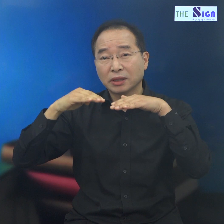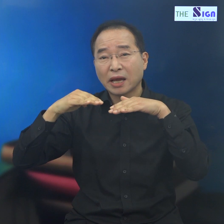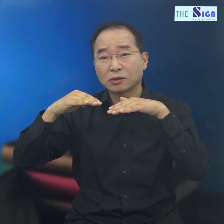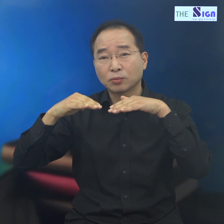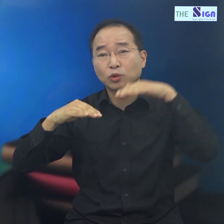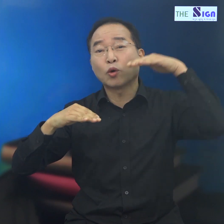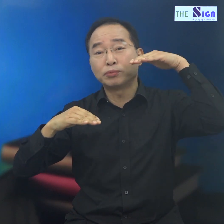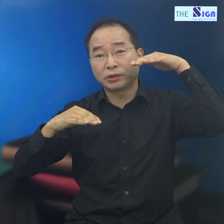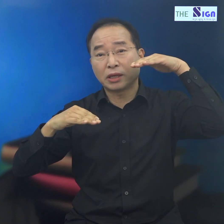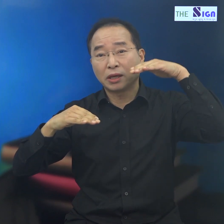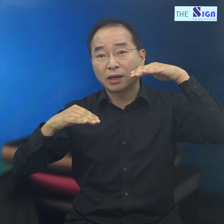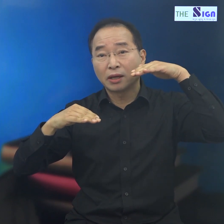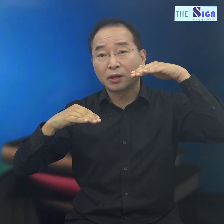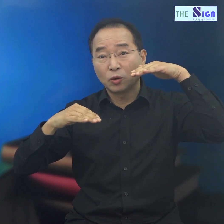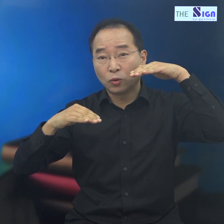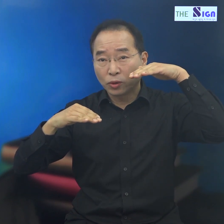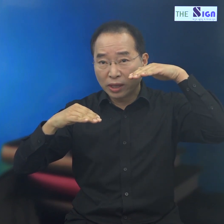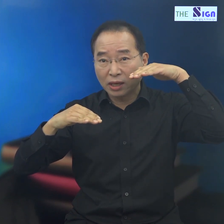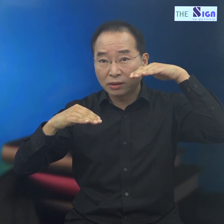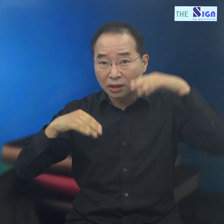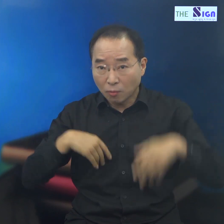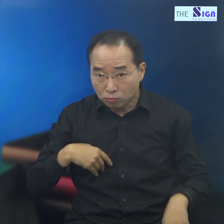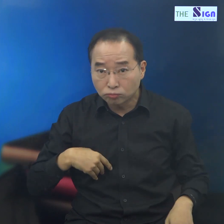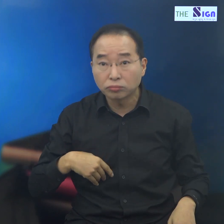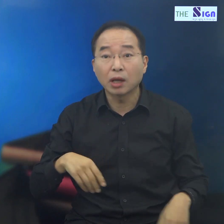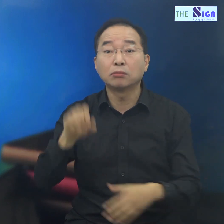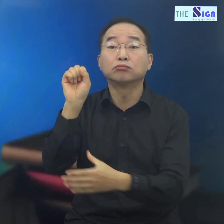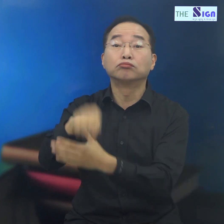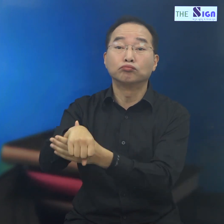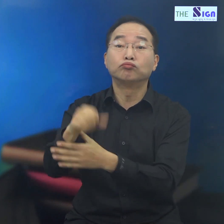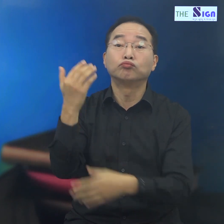내가 좀 더 높을 때 이렇게 할 때 내가